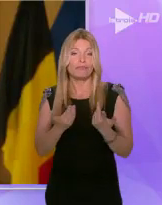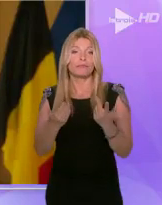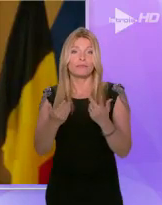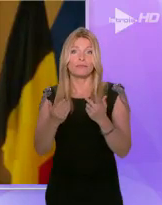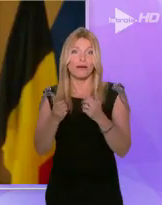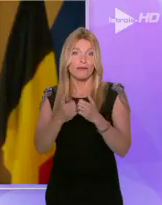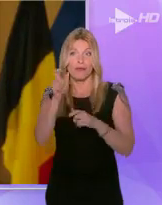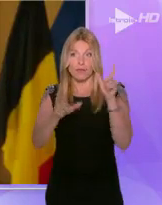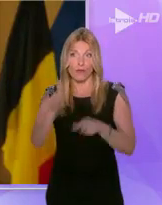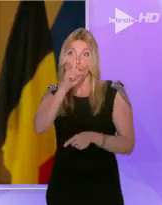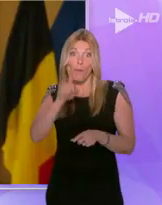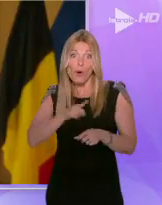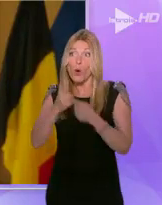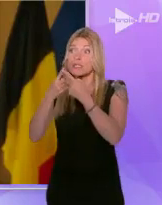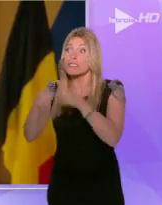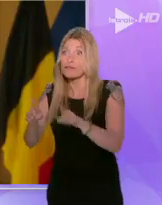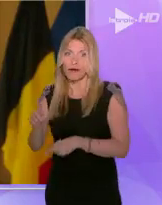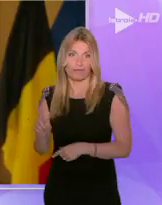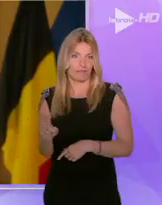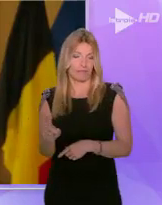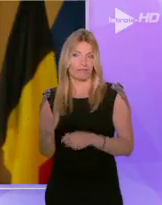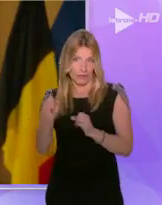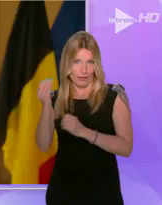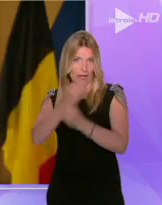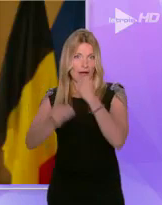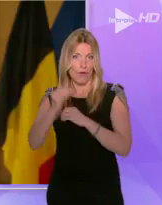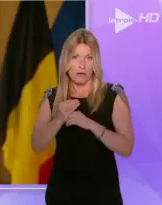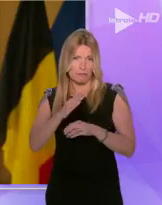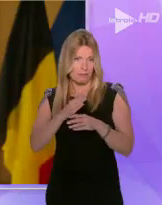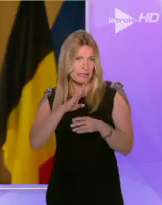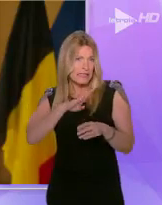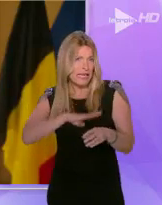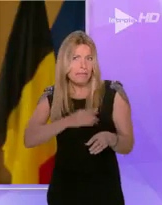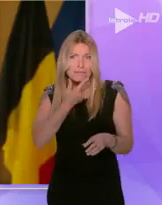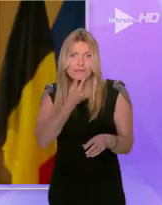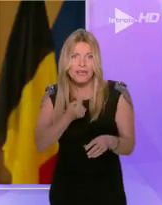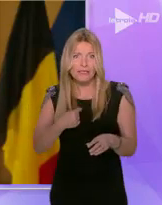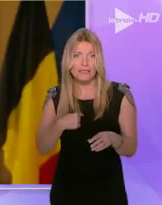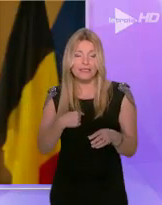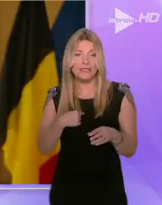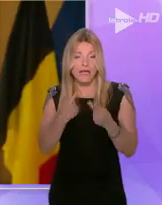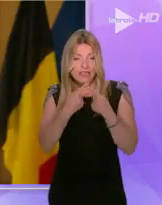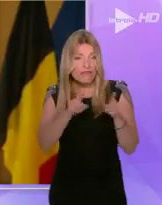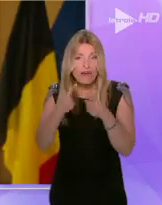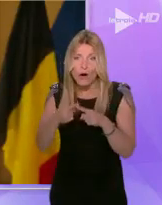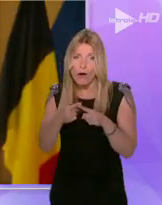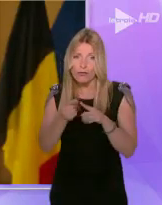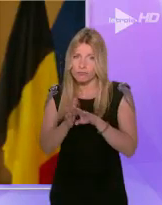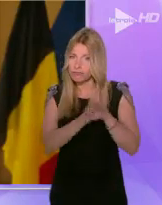différents. Il suffit de vouloir regarder au-delà de la différence.